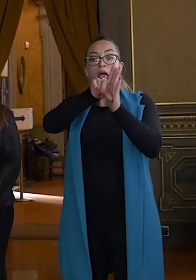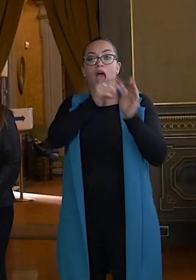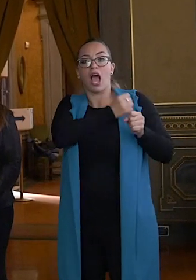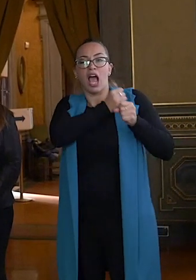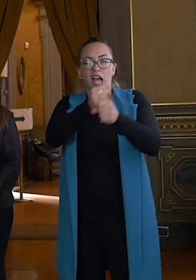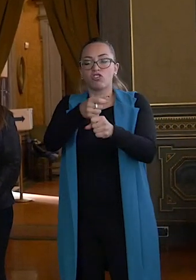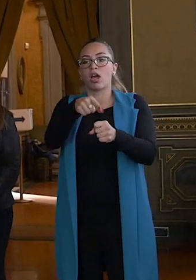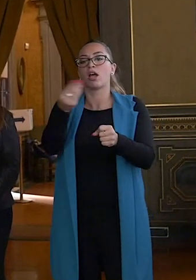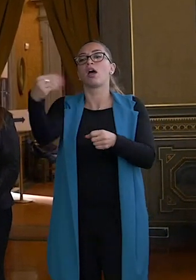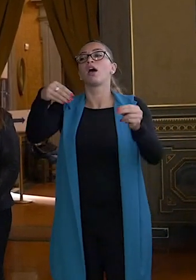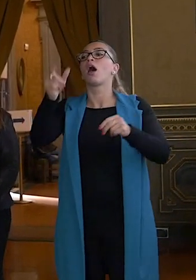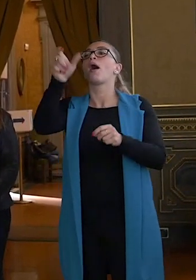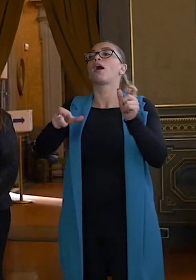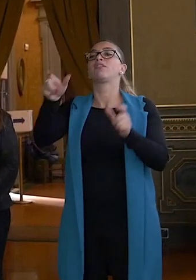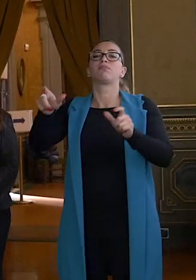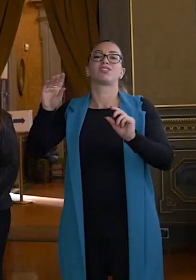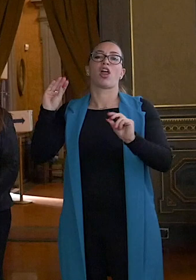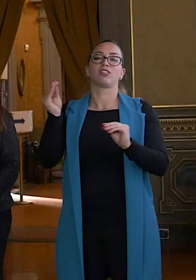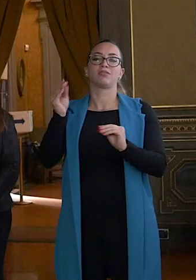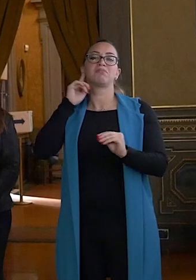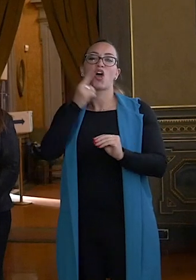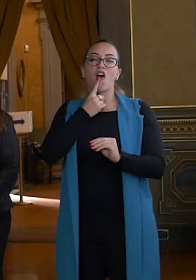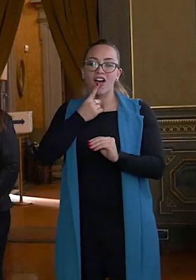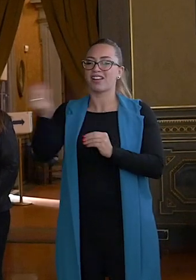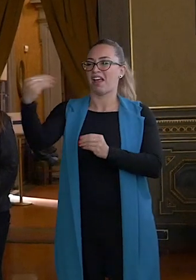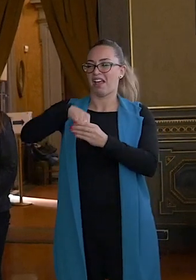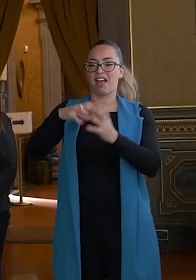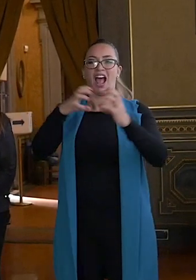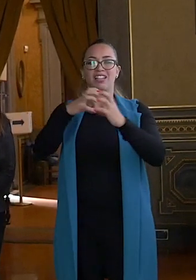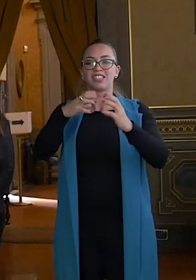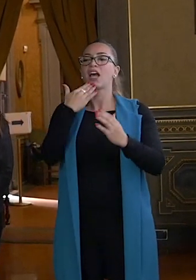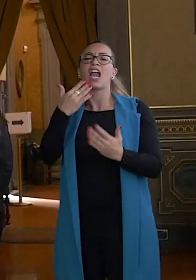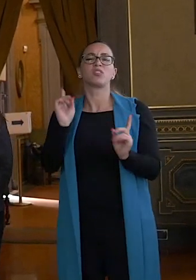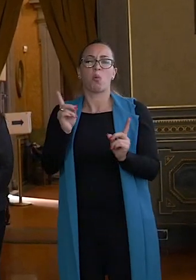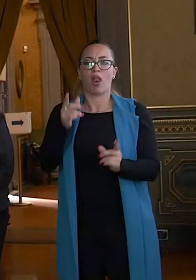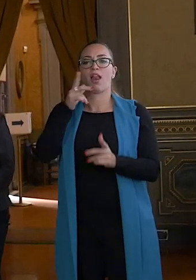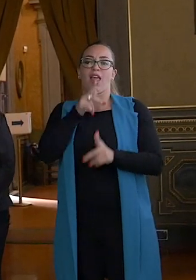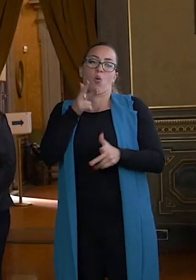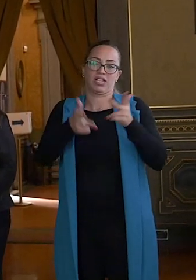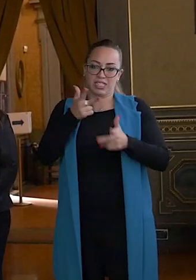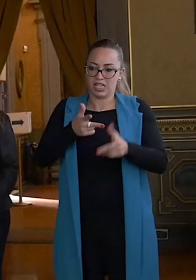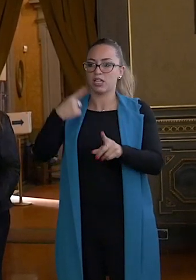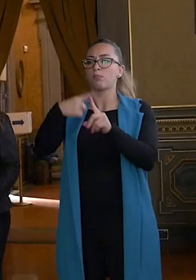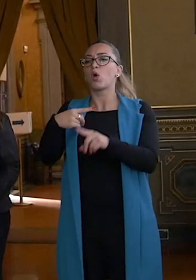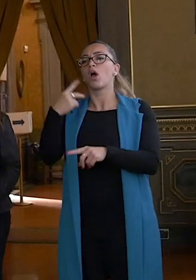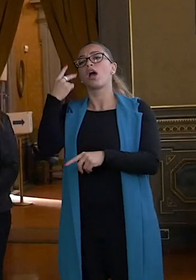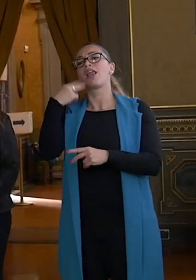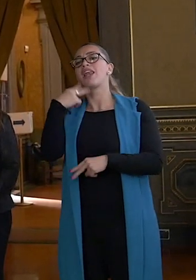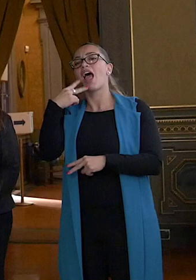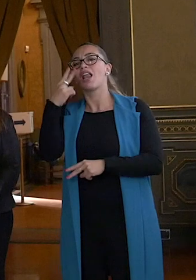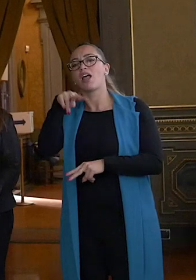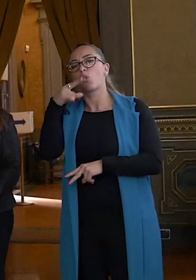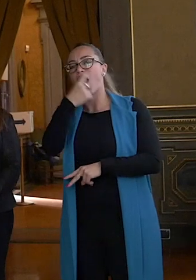inserendo le prime persone sorde in azienda o tramite sempre l'uso della lingua dei segni e anche della lettura labiale un metodo